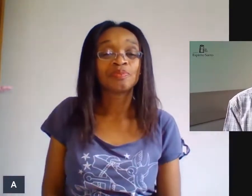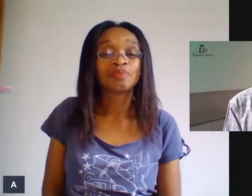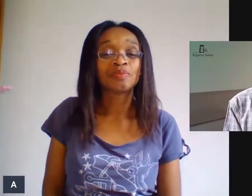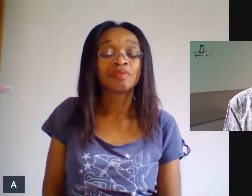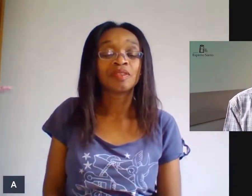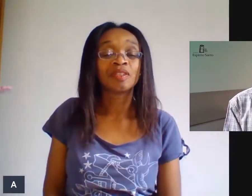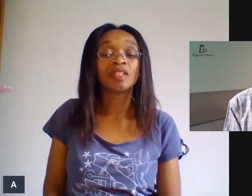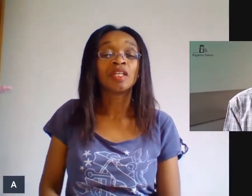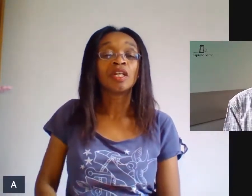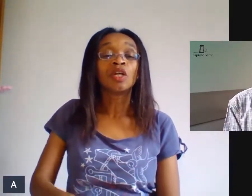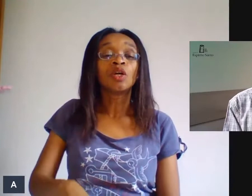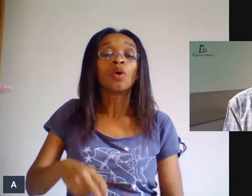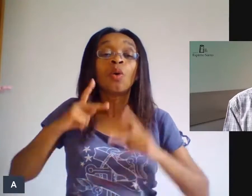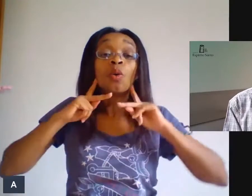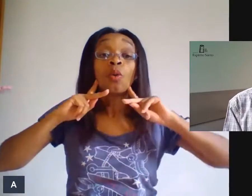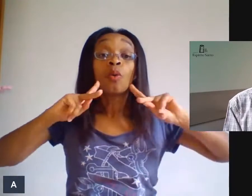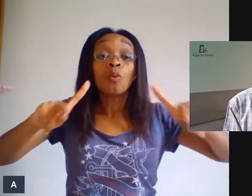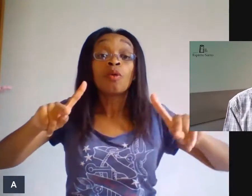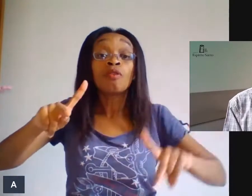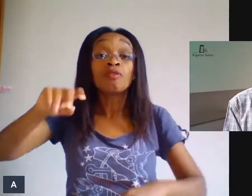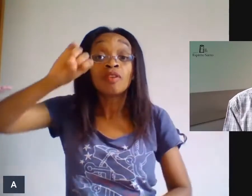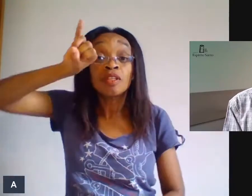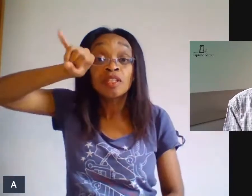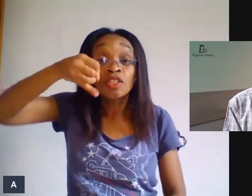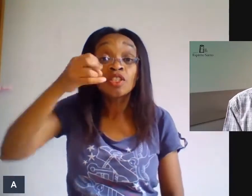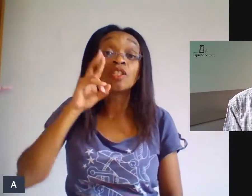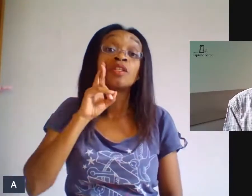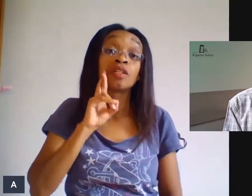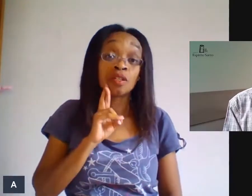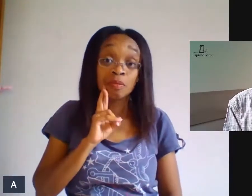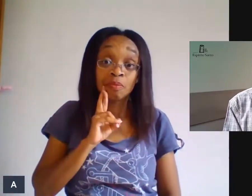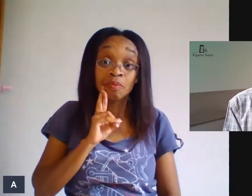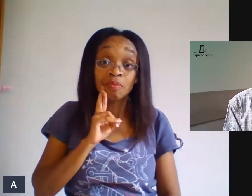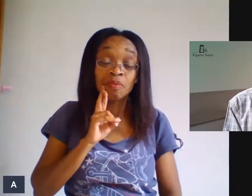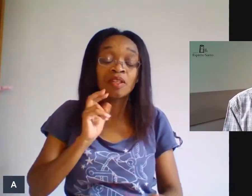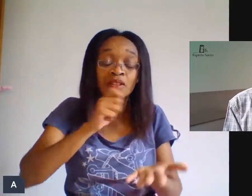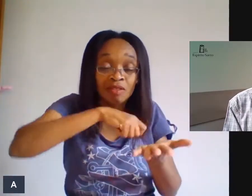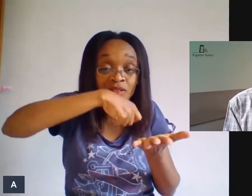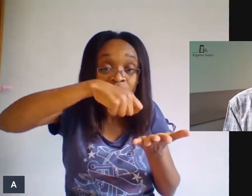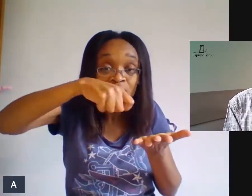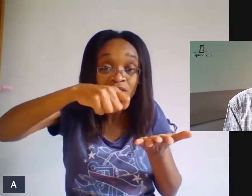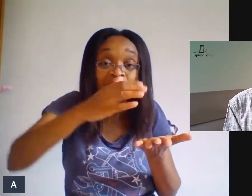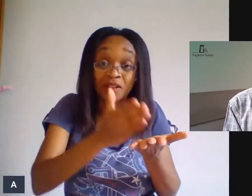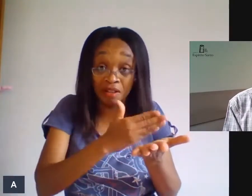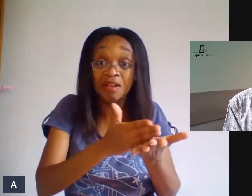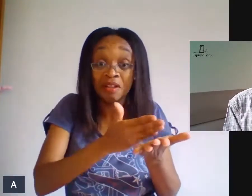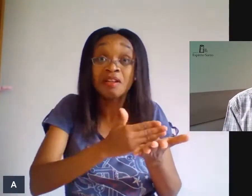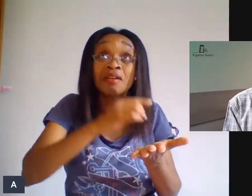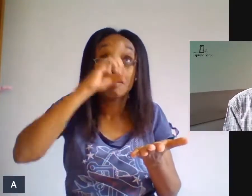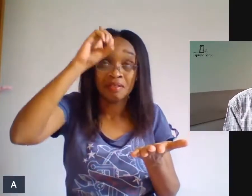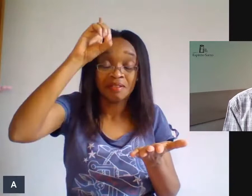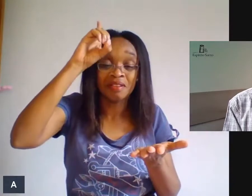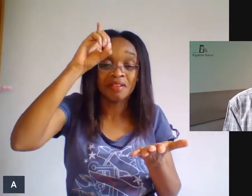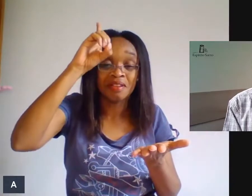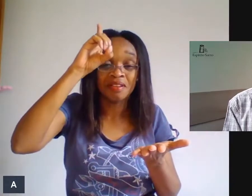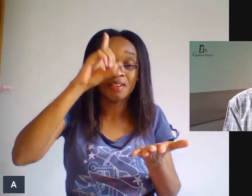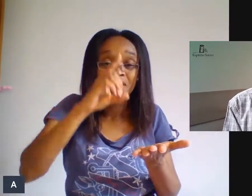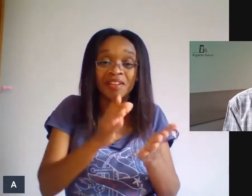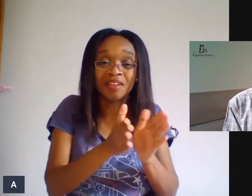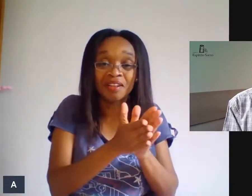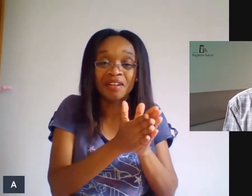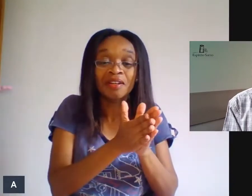profeta Jeremias, no seu livro, no capítulo 1 do seu livro, no versículo